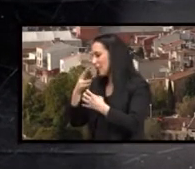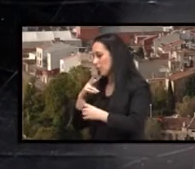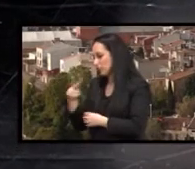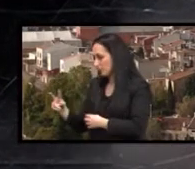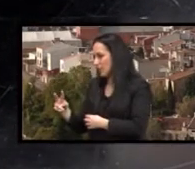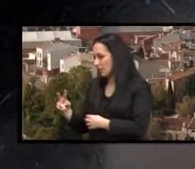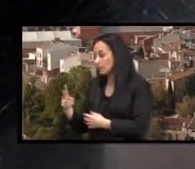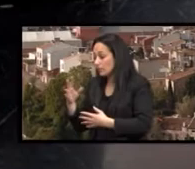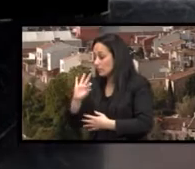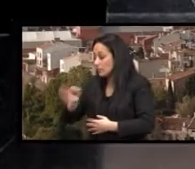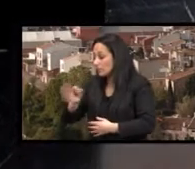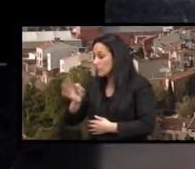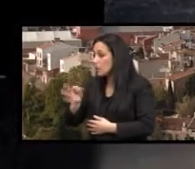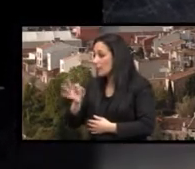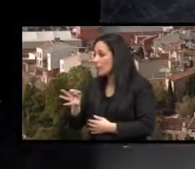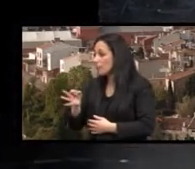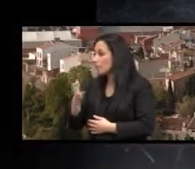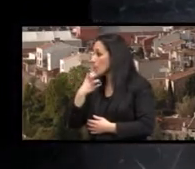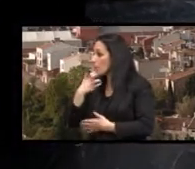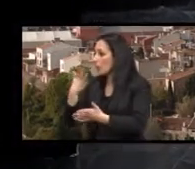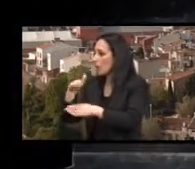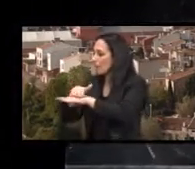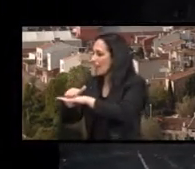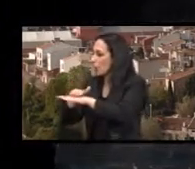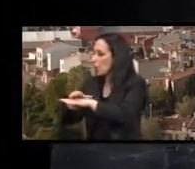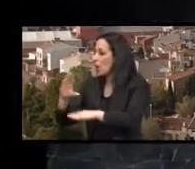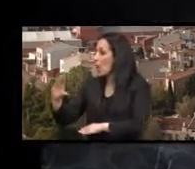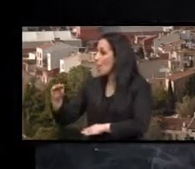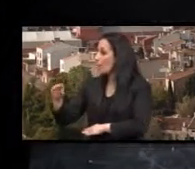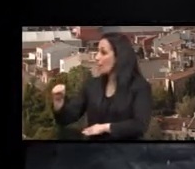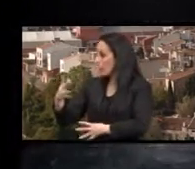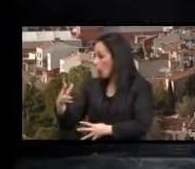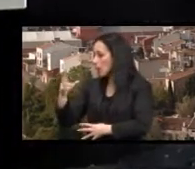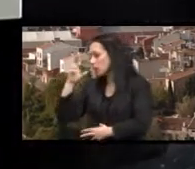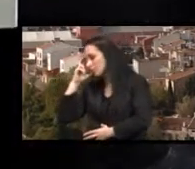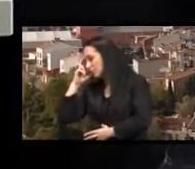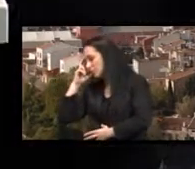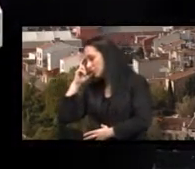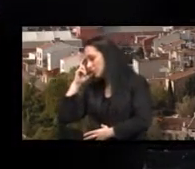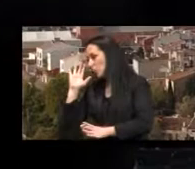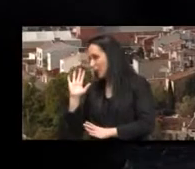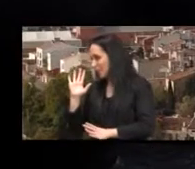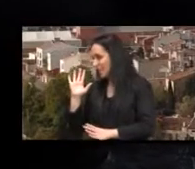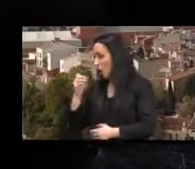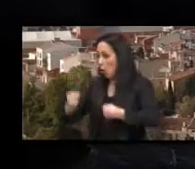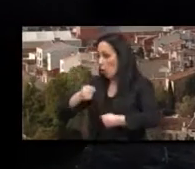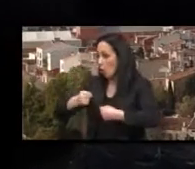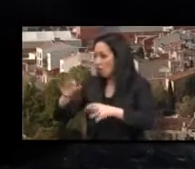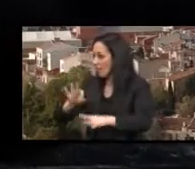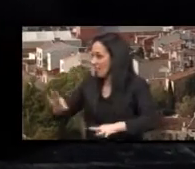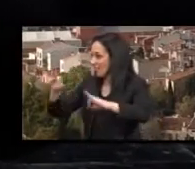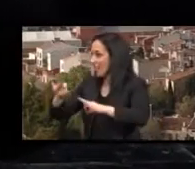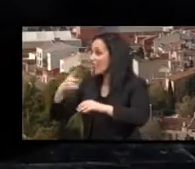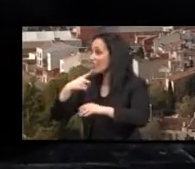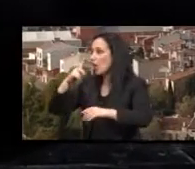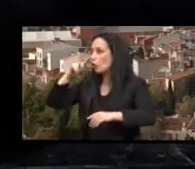bueno, és això, no? Crec que... Persones... Ara Oriol, perdona, està dormint, el Ralf, ja. Ara no corre, igual avui, has portat molt de boli avui, fins aquí. Avui et portem tot un